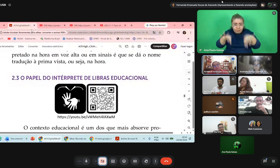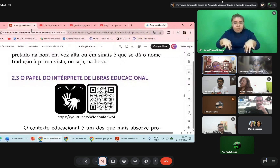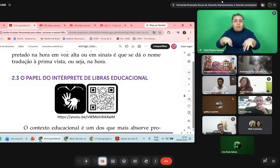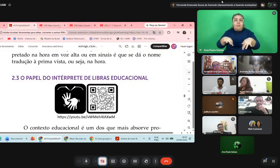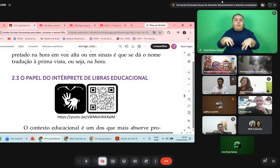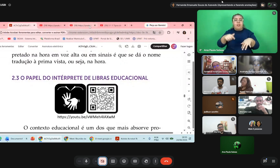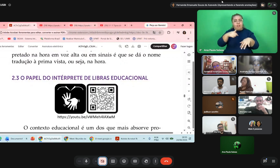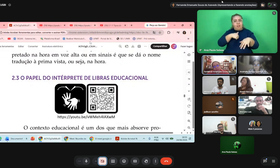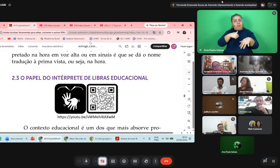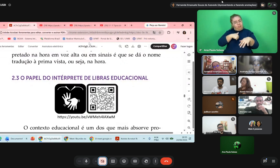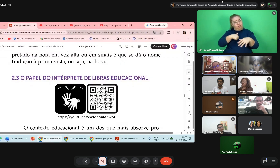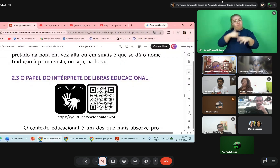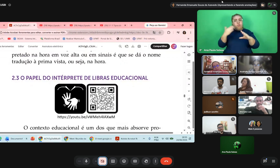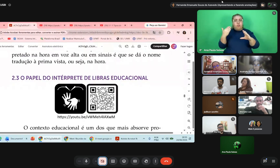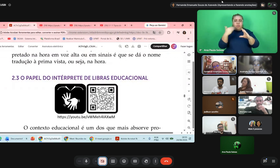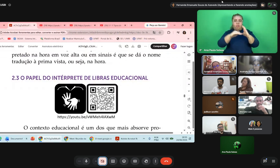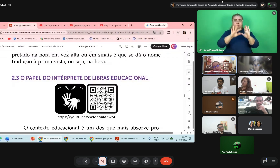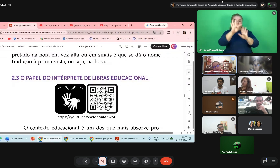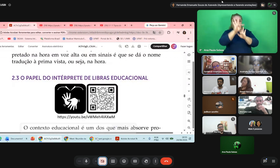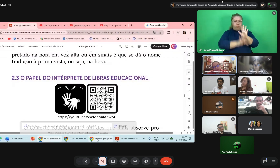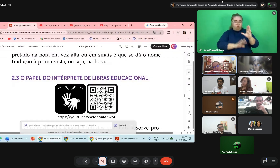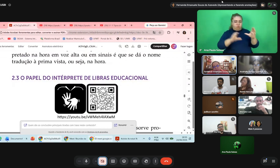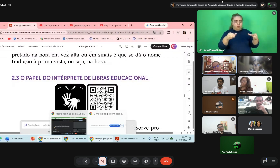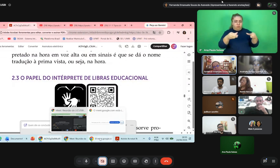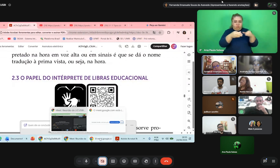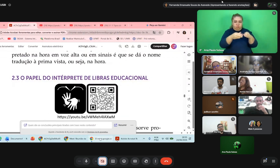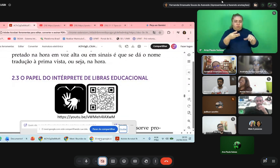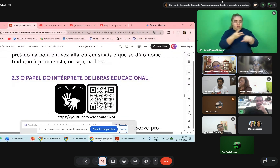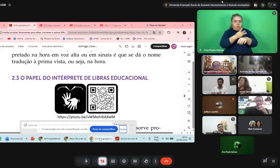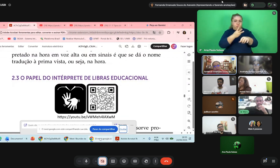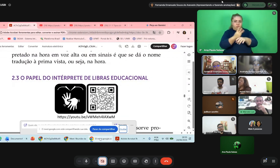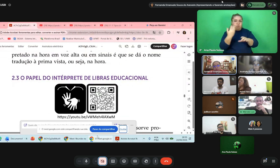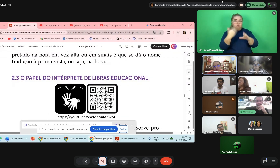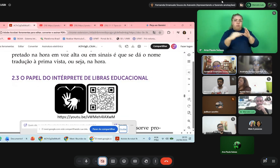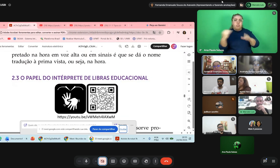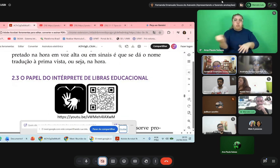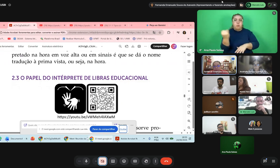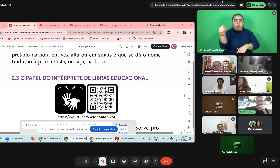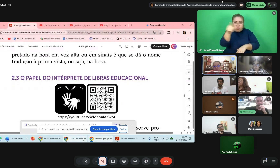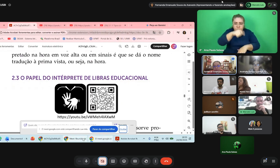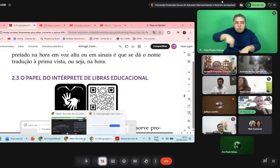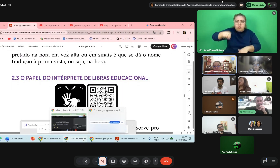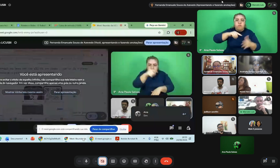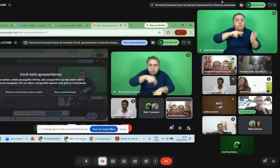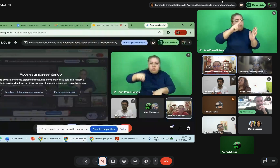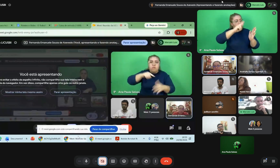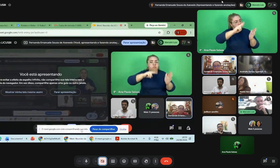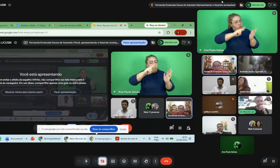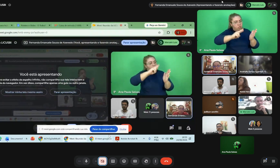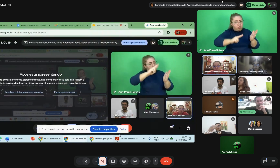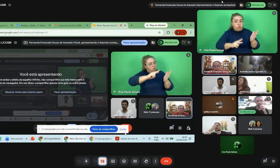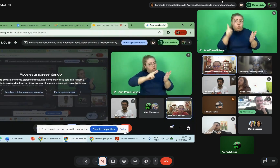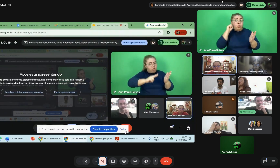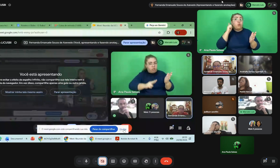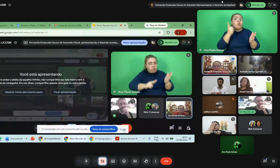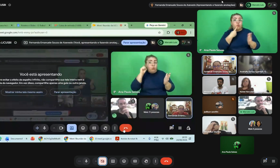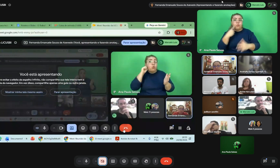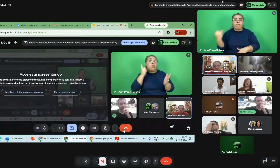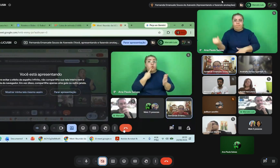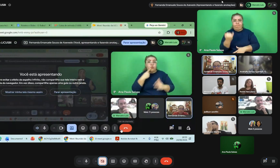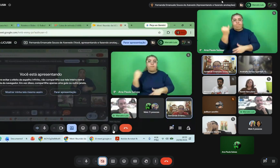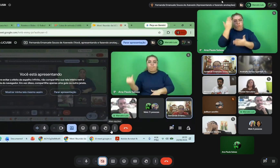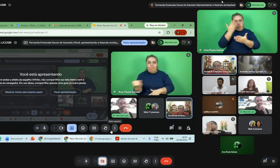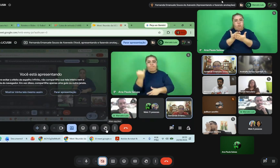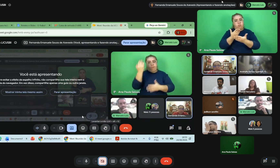vou mandar o texto para vocês, que é importante vocês fazerem uma leitura. Os surdos também podem estudar, porque o texto